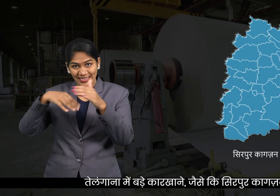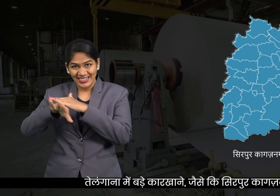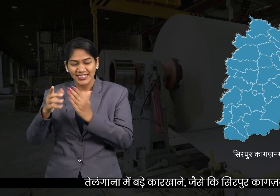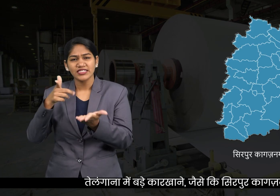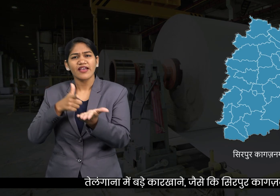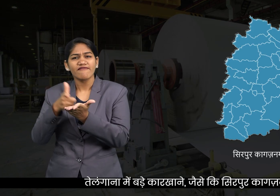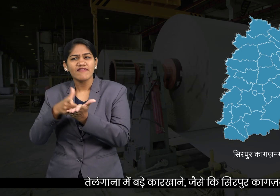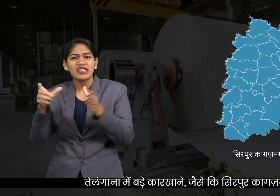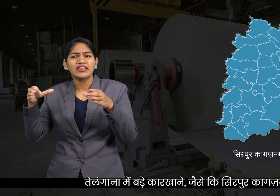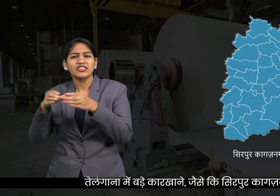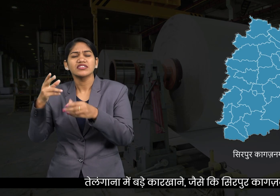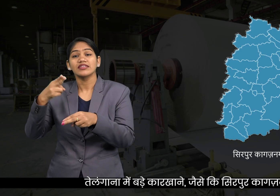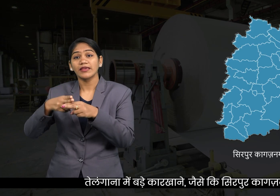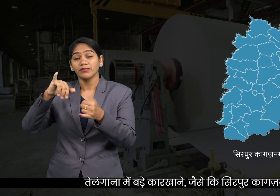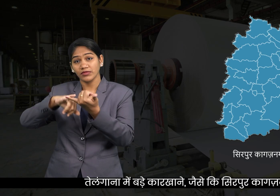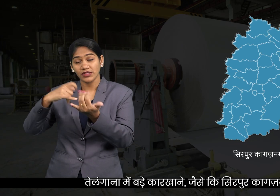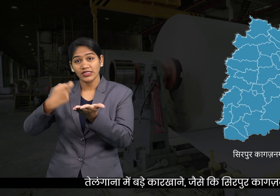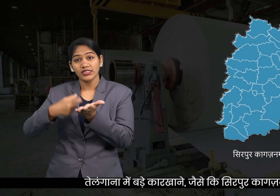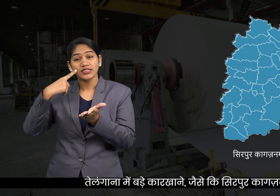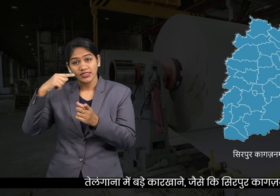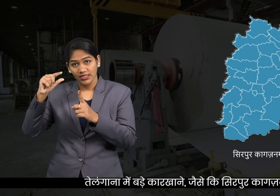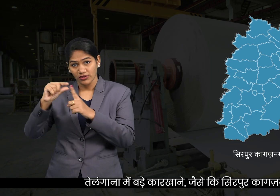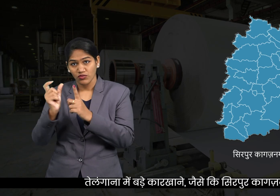सिरपुर कागज नगर